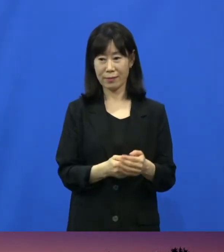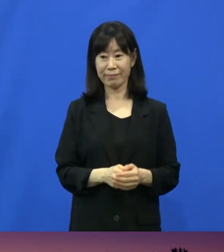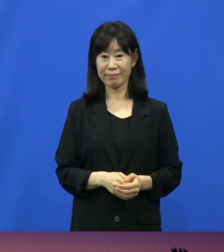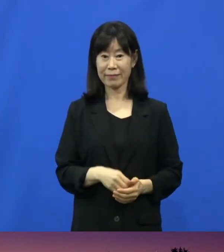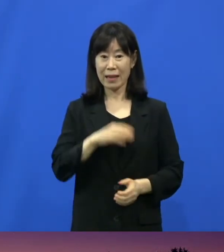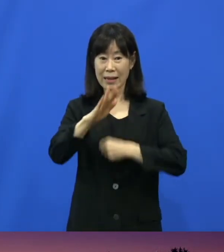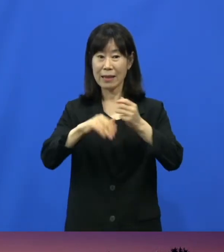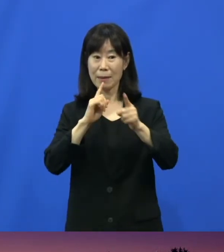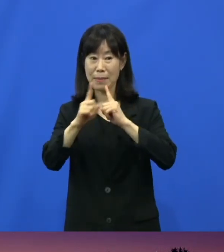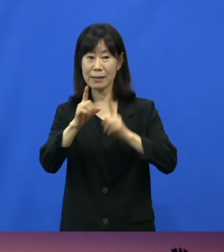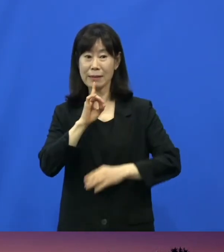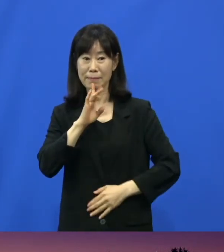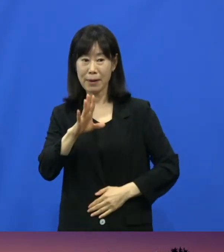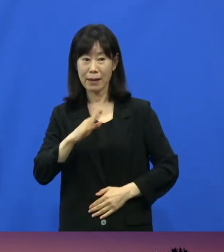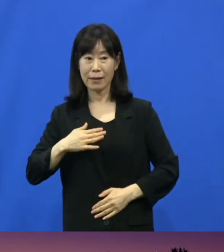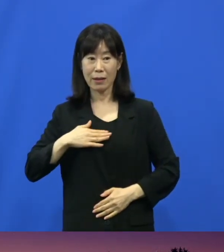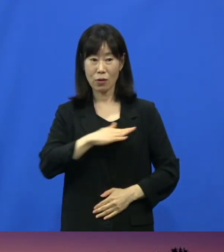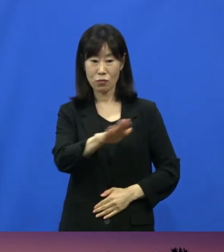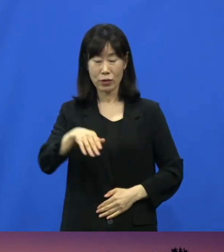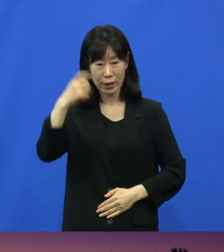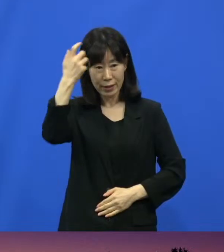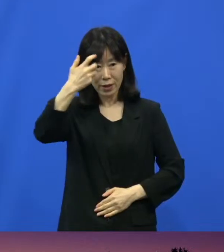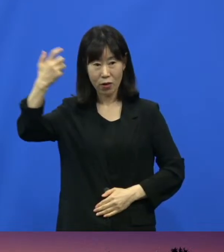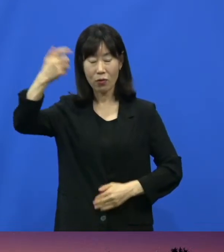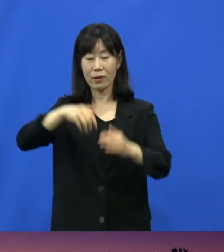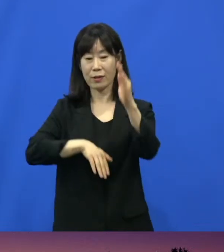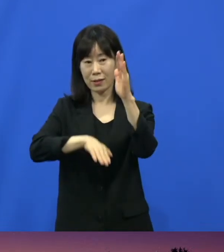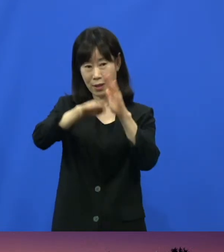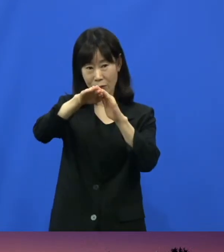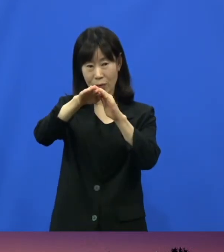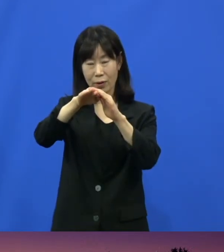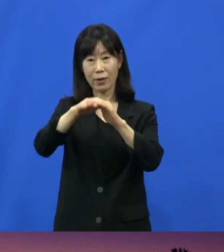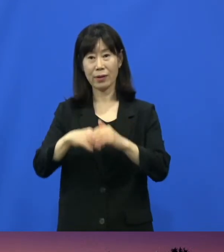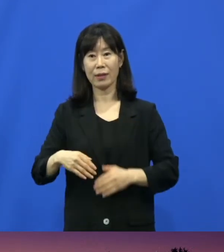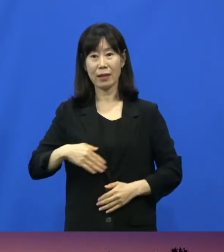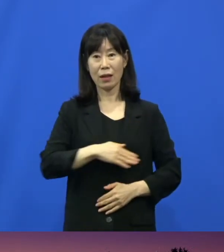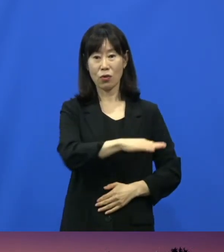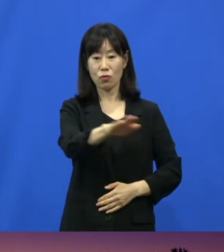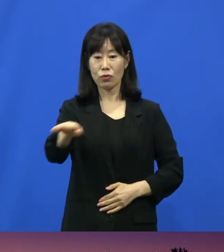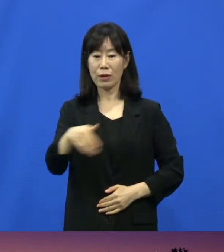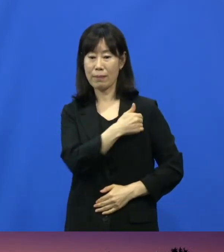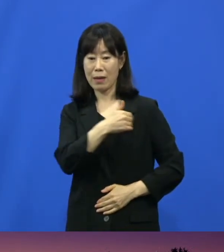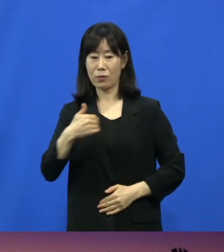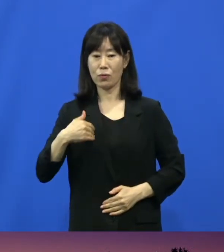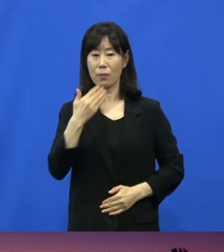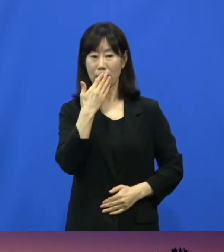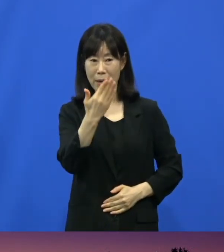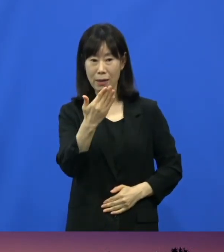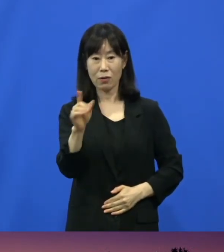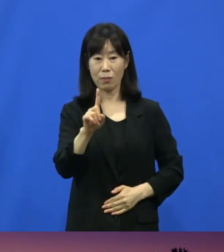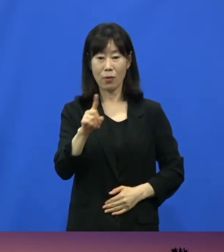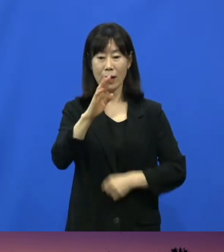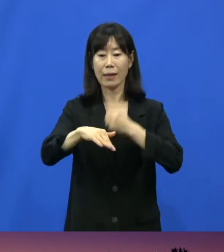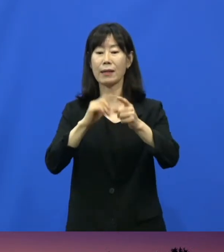말씀만이 우리의 영혼을 채울 수 있다고요. 말씀만이 우리의 영혼을 만족하게 할 수 있다고요.